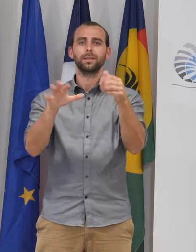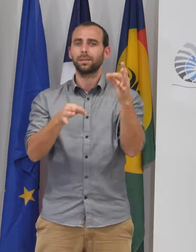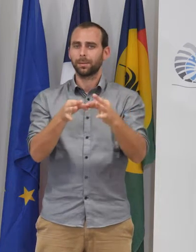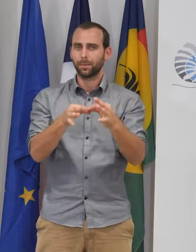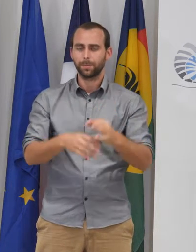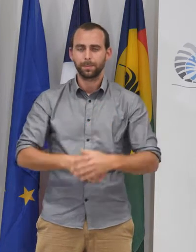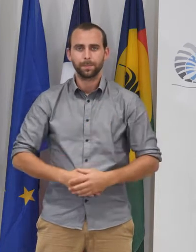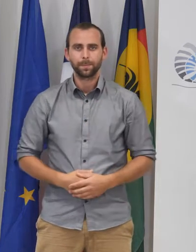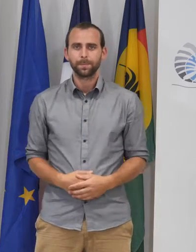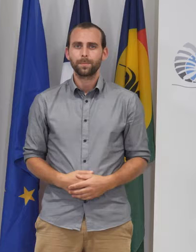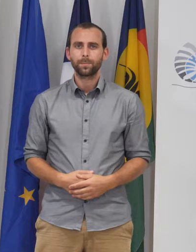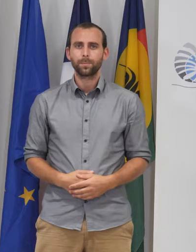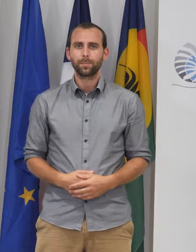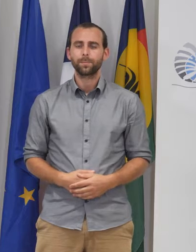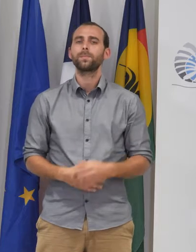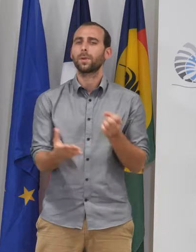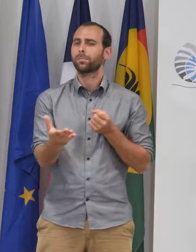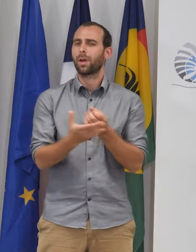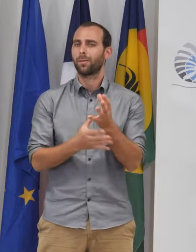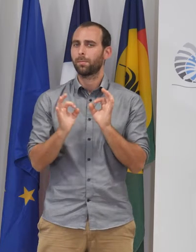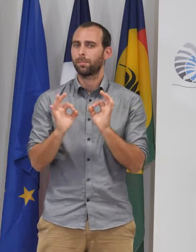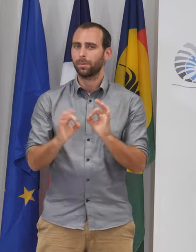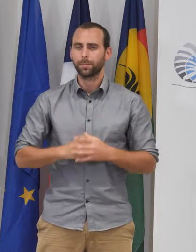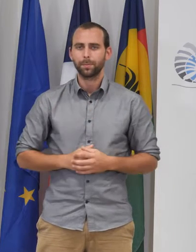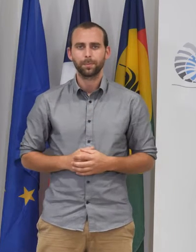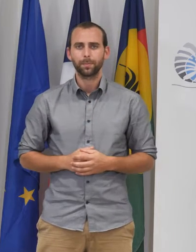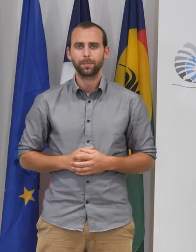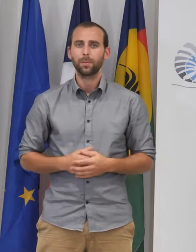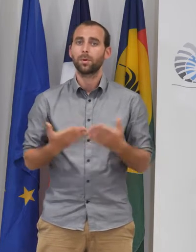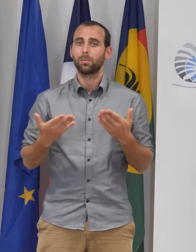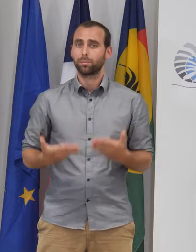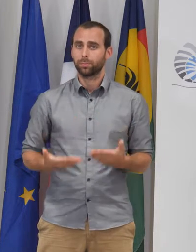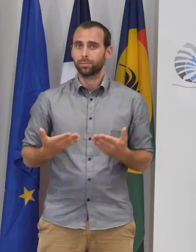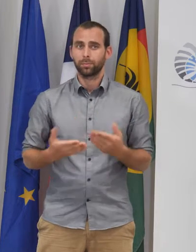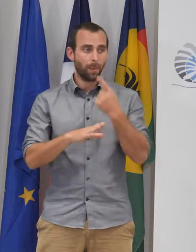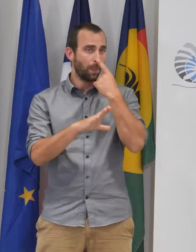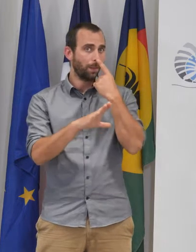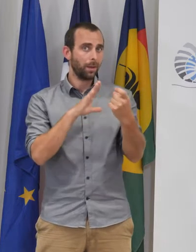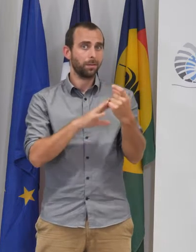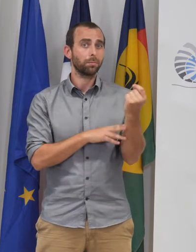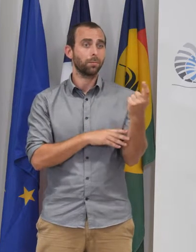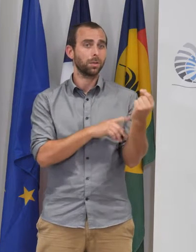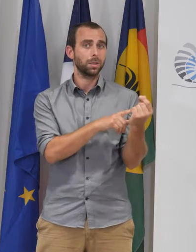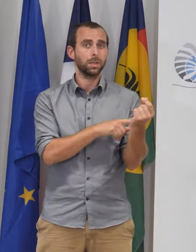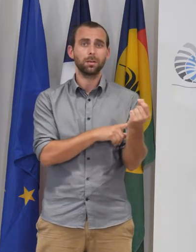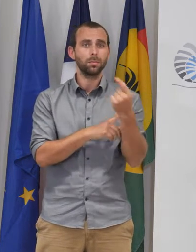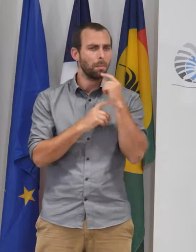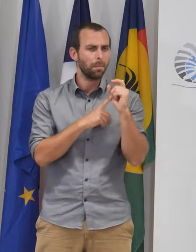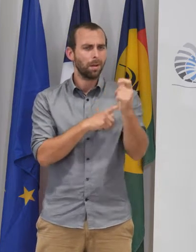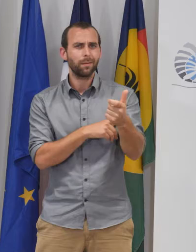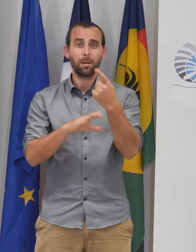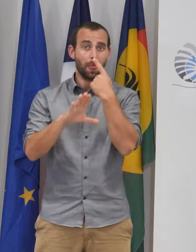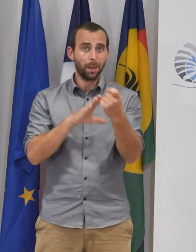Je dois vous préciser que désormais les tests antigéniques ne font plus l'objet d'une confirmation par un test